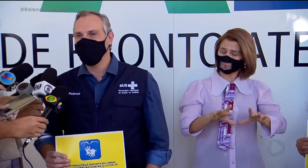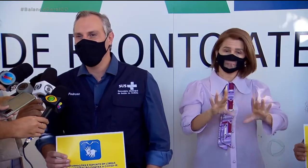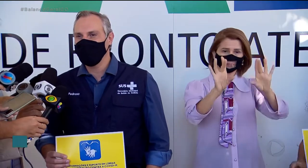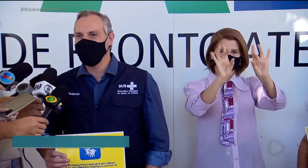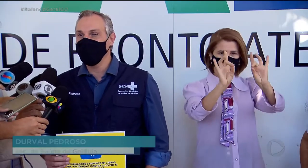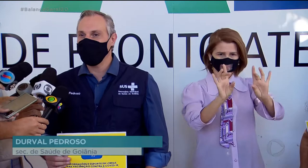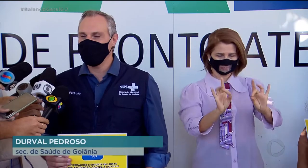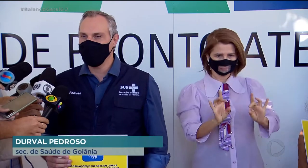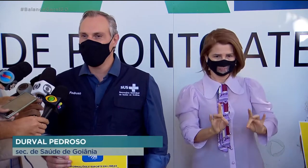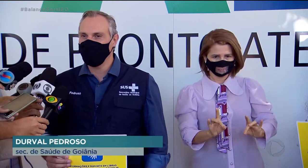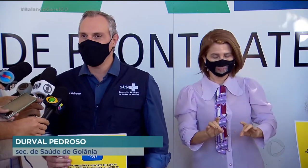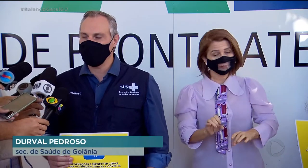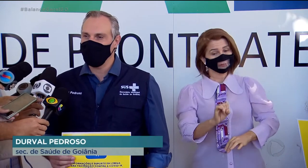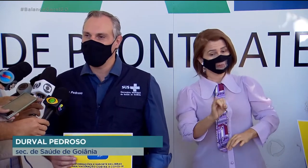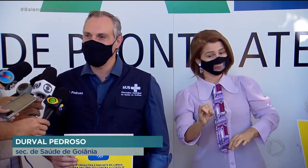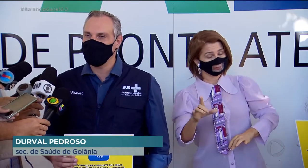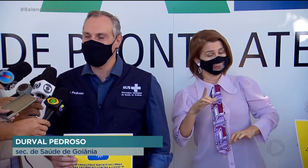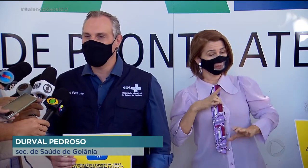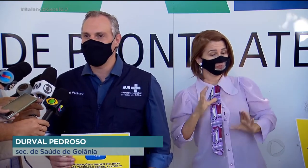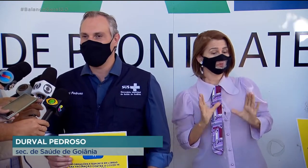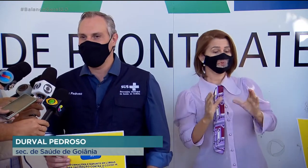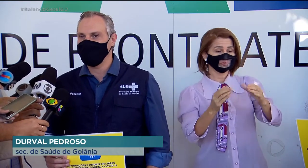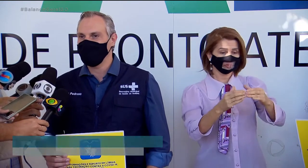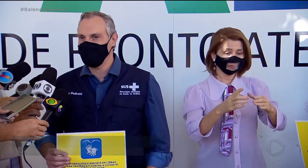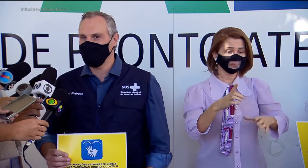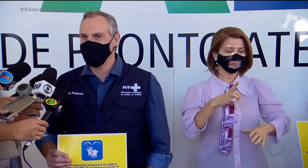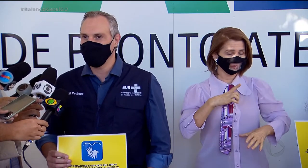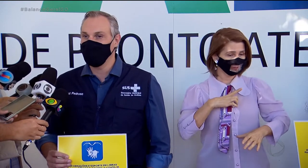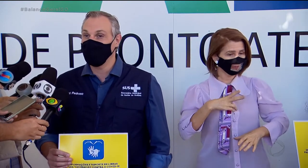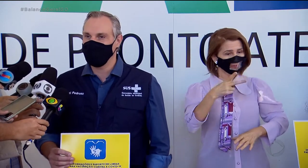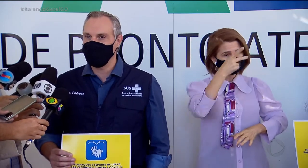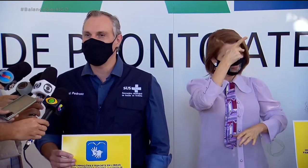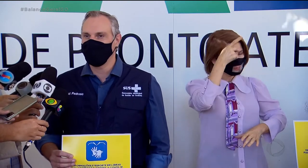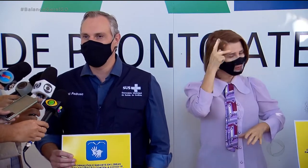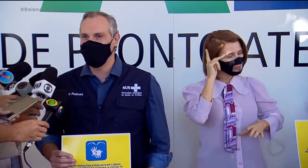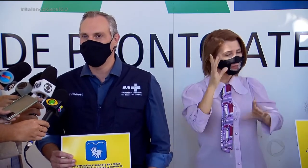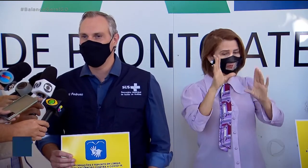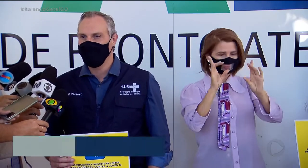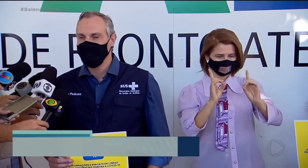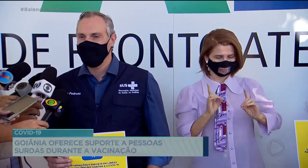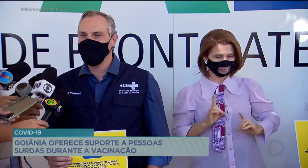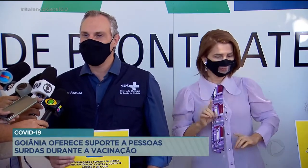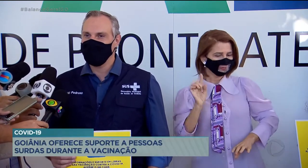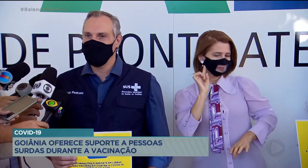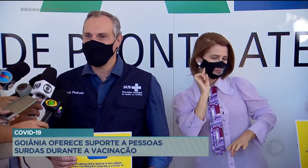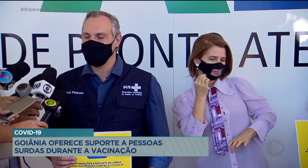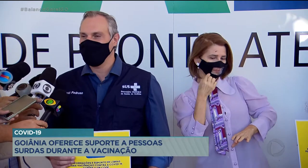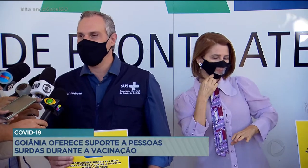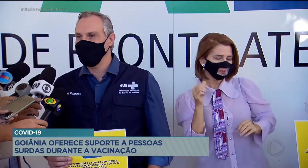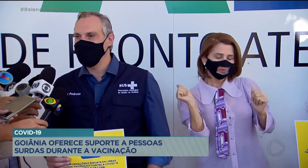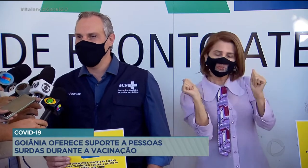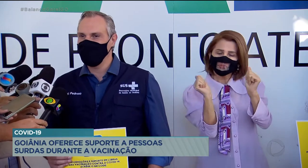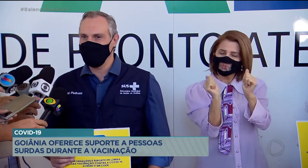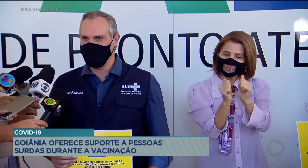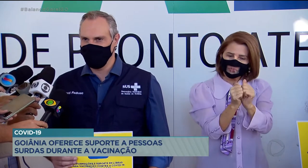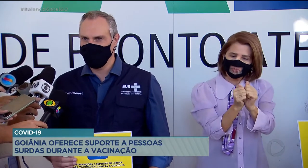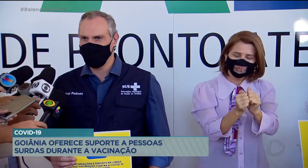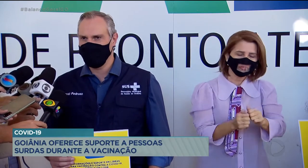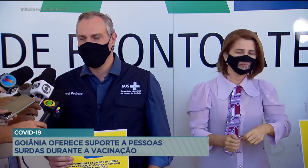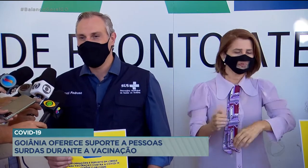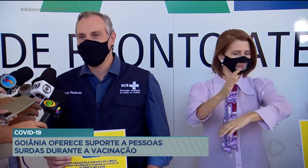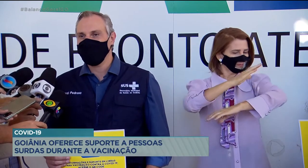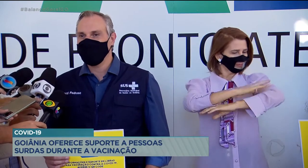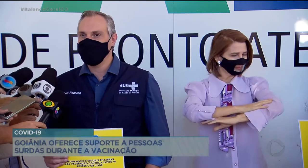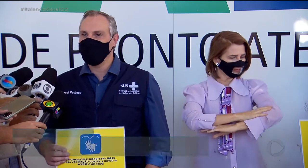se identifica que um desses grupos é pertencente à classe das pessoas com deficiência auditiva, em parceria com a Secretaria de Direitos